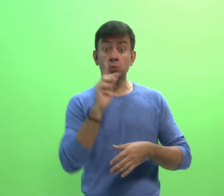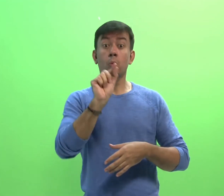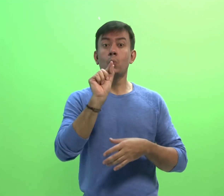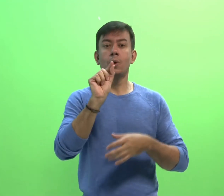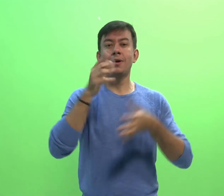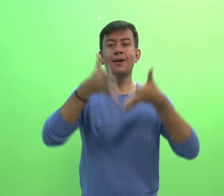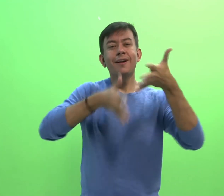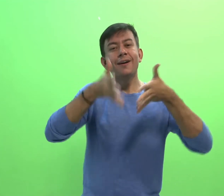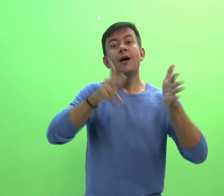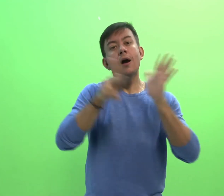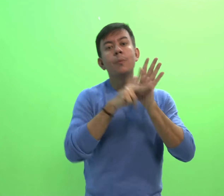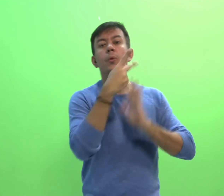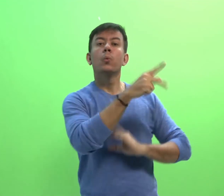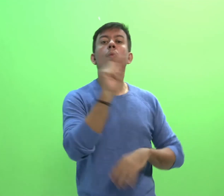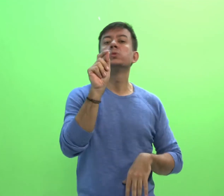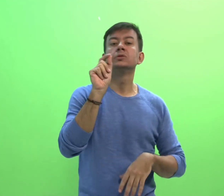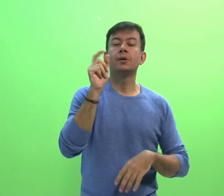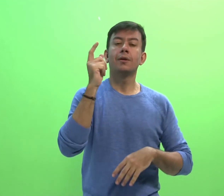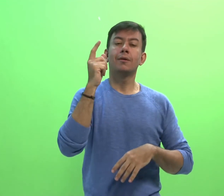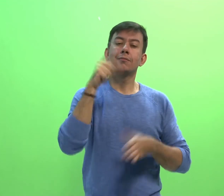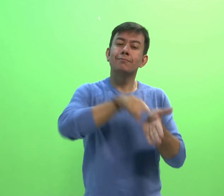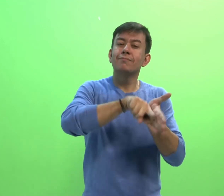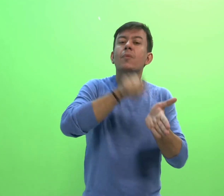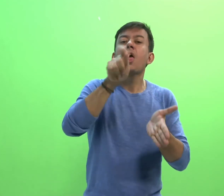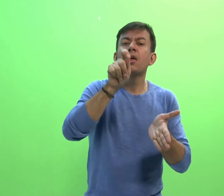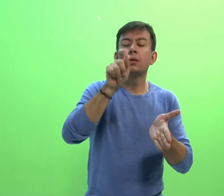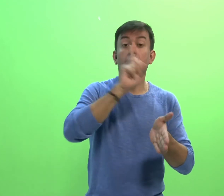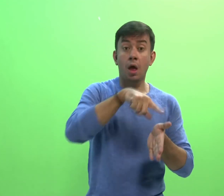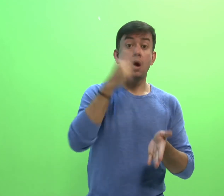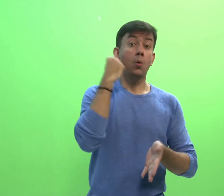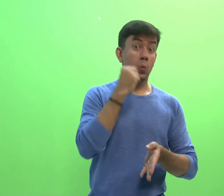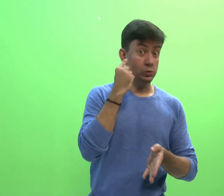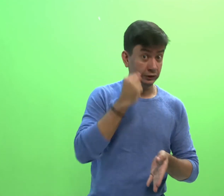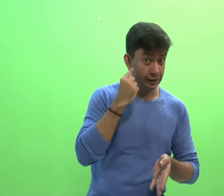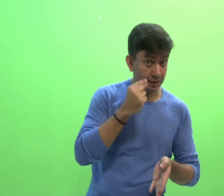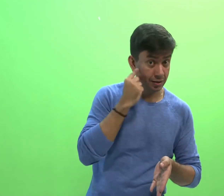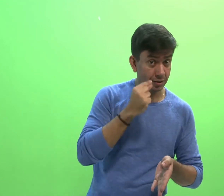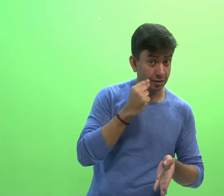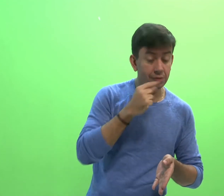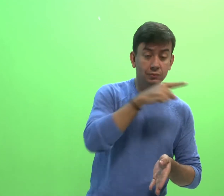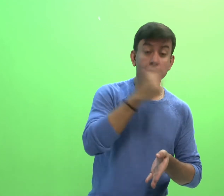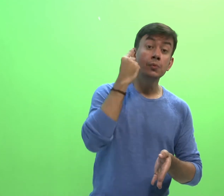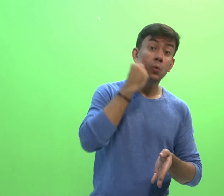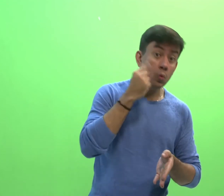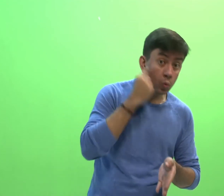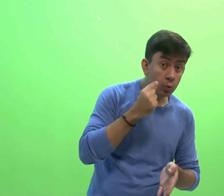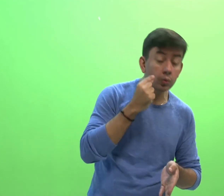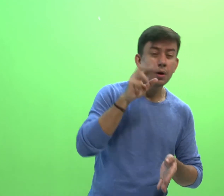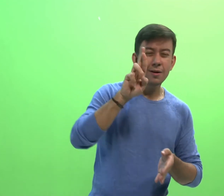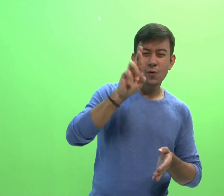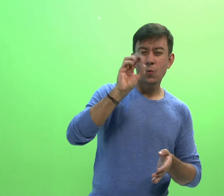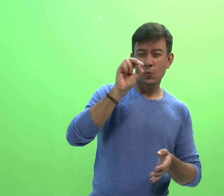de modo básico como a língua de sinais se desenvolveu. E a Ronice